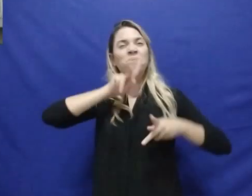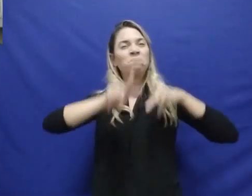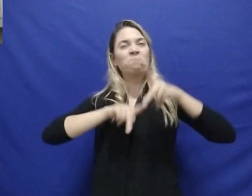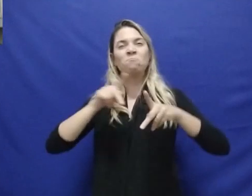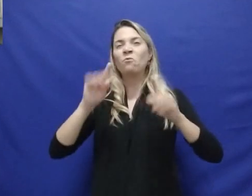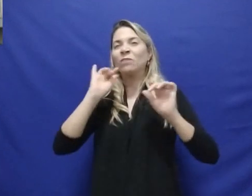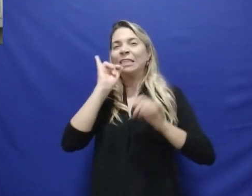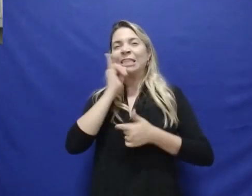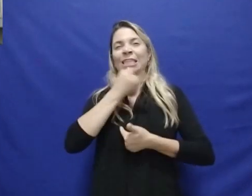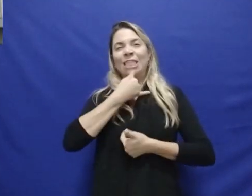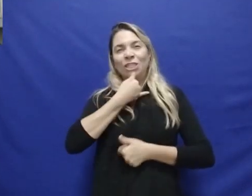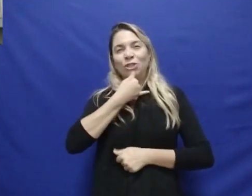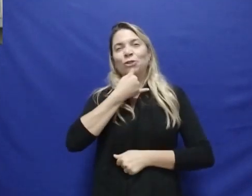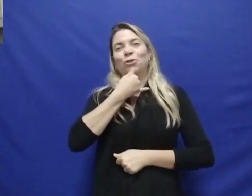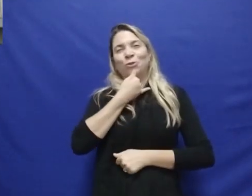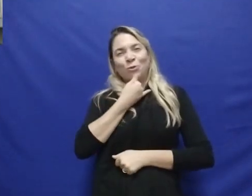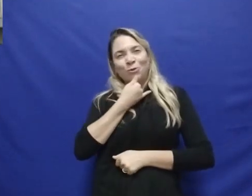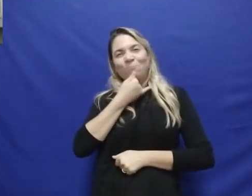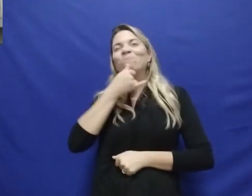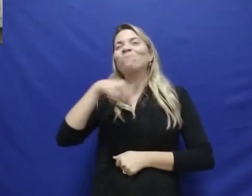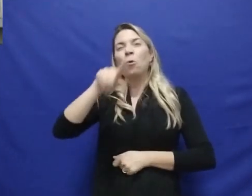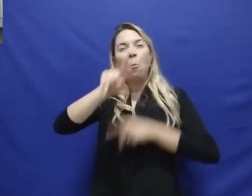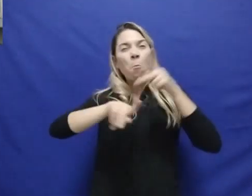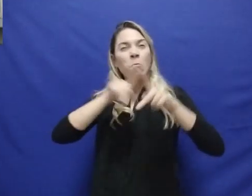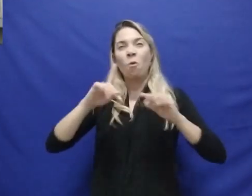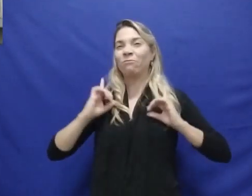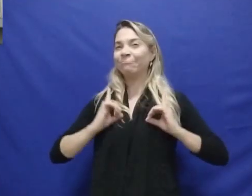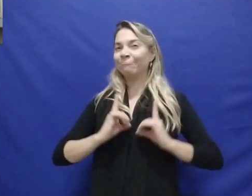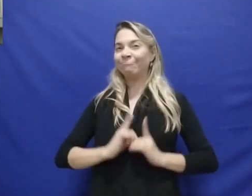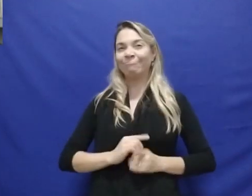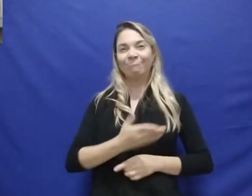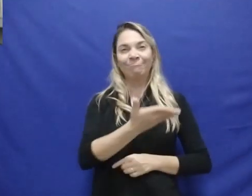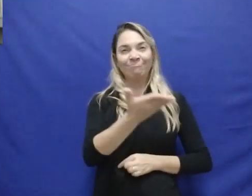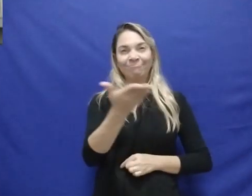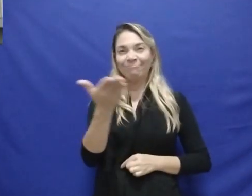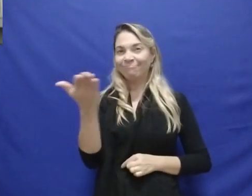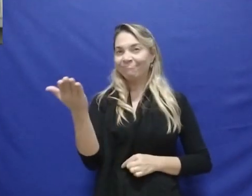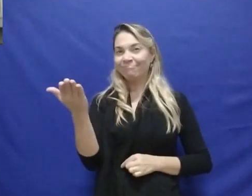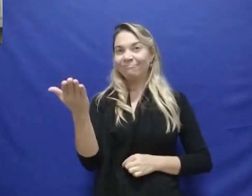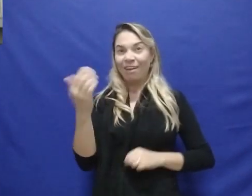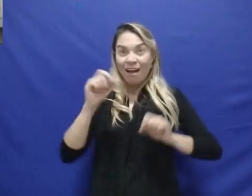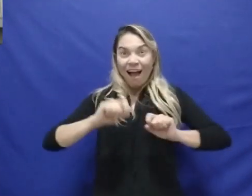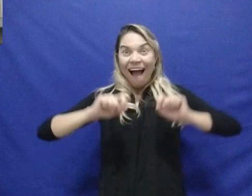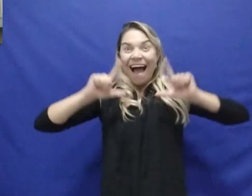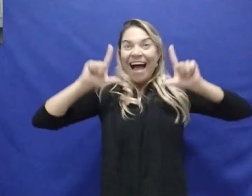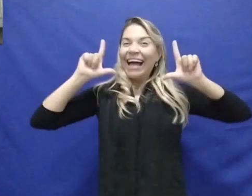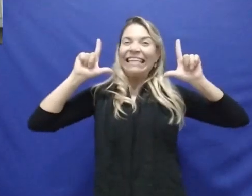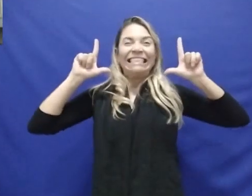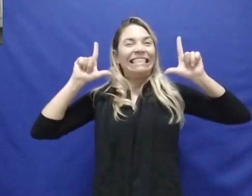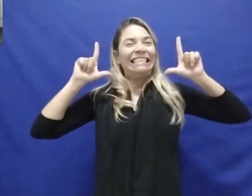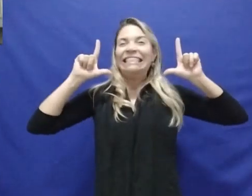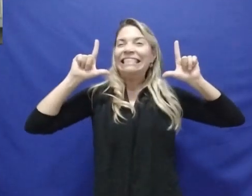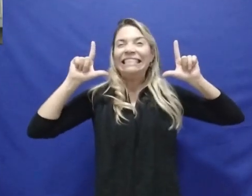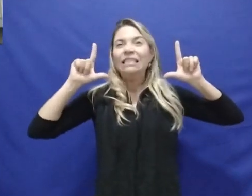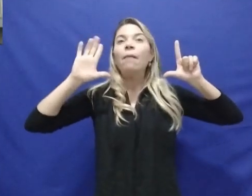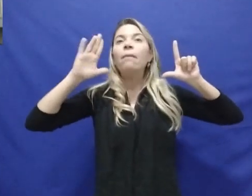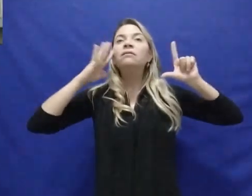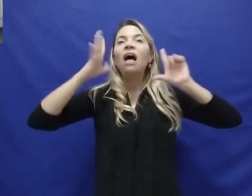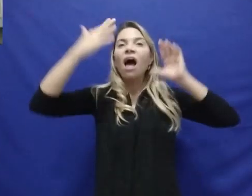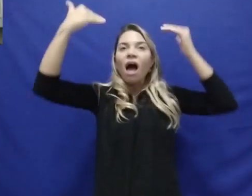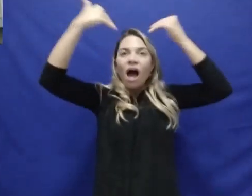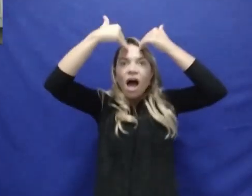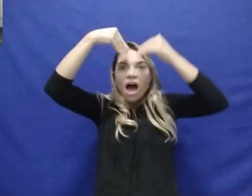seus apóstolos: tenho grande povo nesta cidade. Meus irmãos, quantas